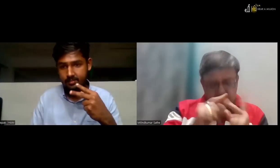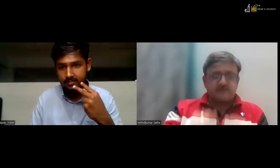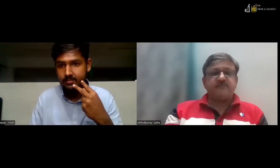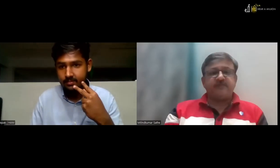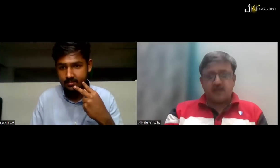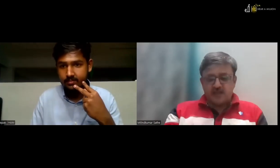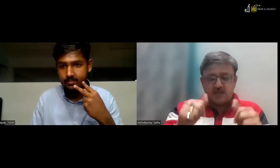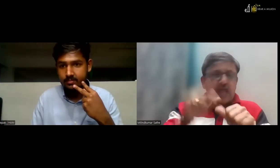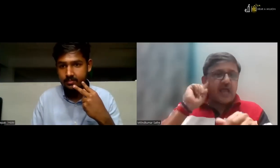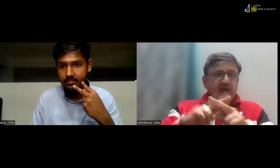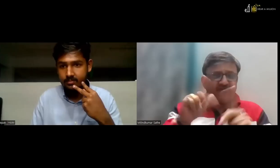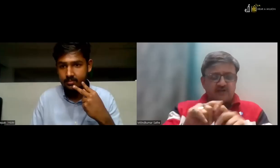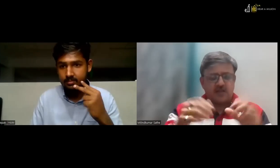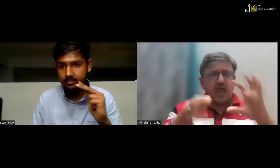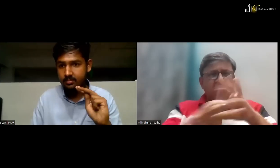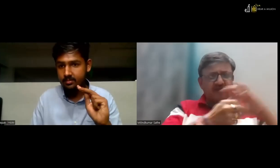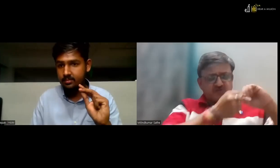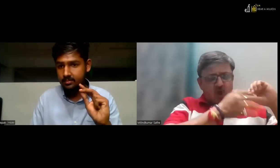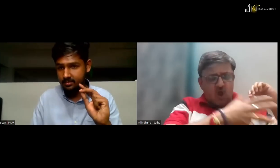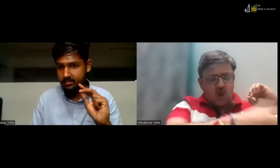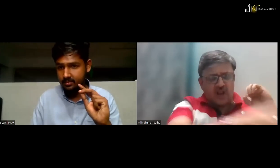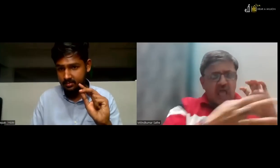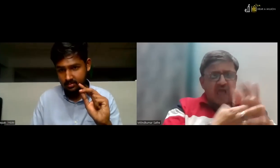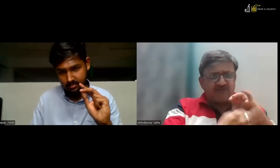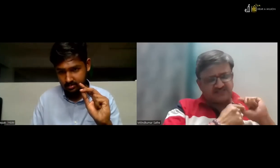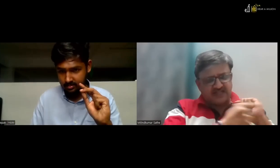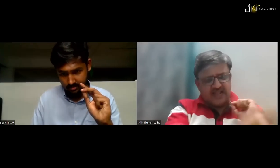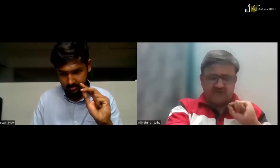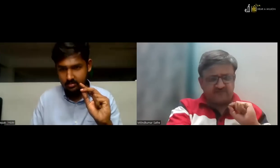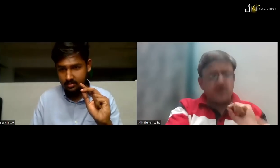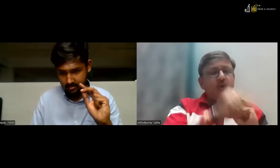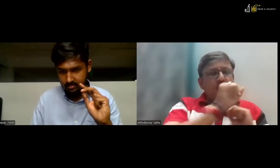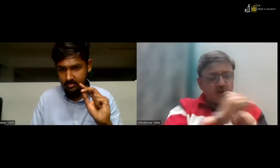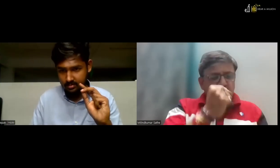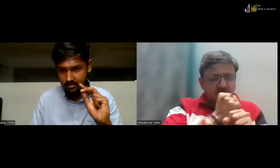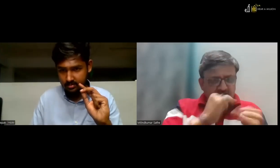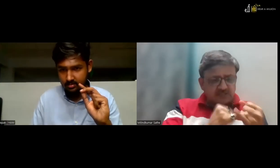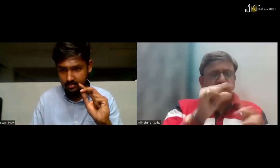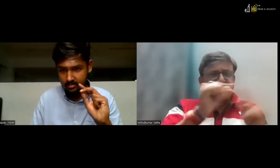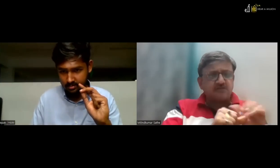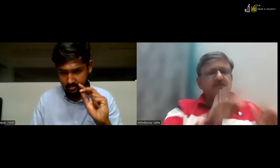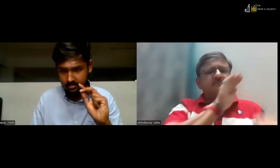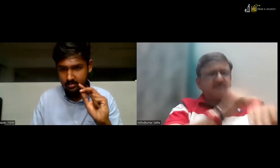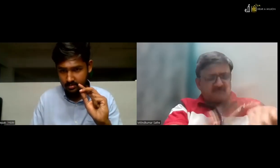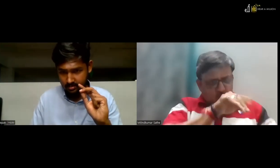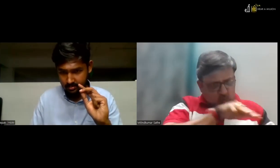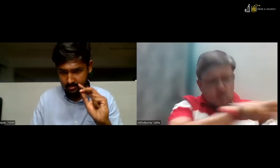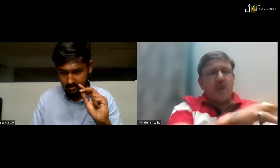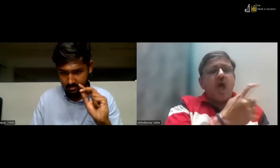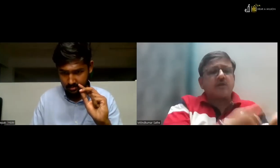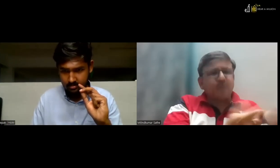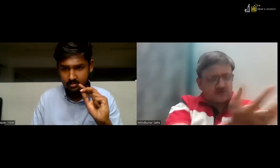घानी शुद्ध सत्व। ओए, बैठ के आ रही हो? नहीं, निखार बचा। देखिए कितना